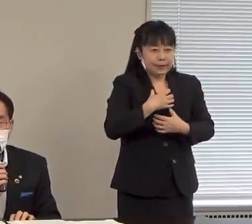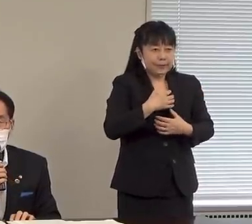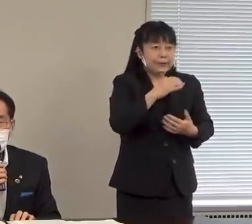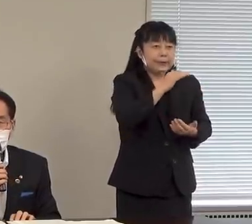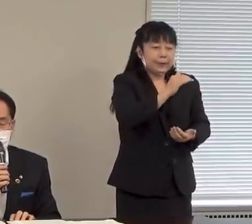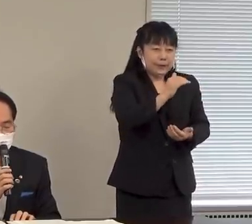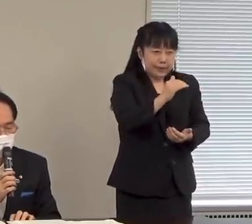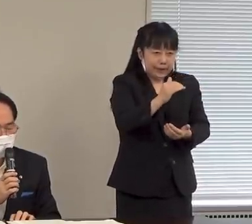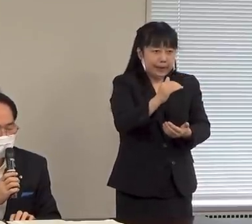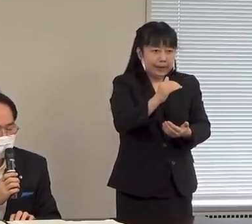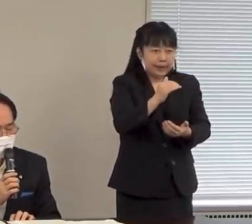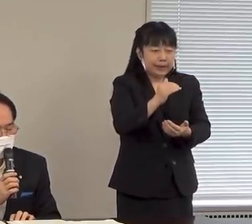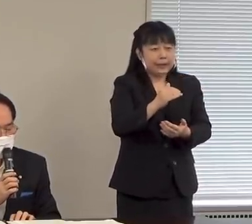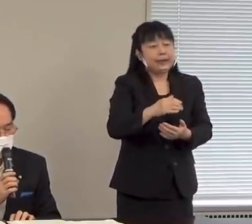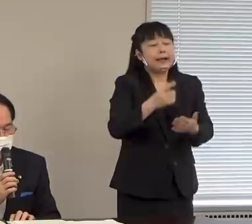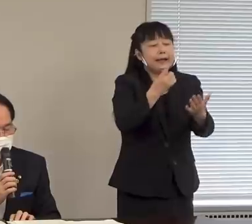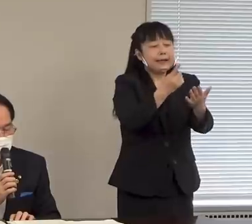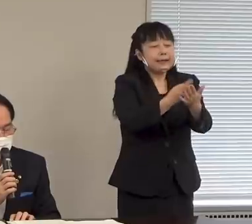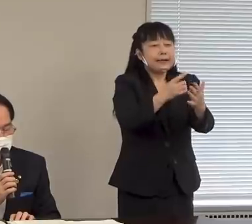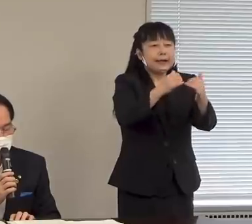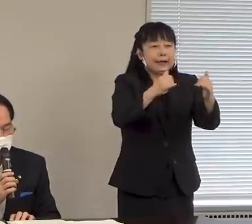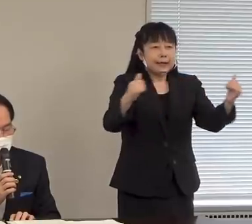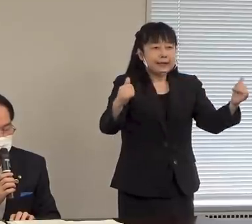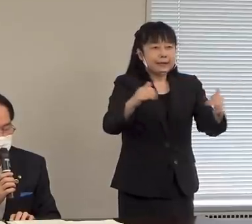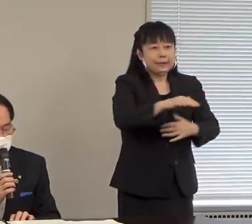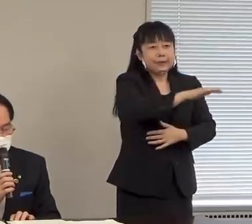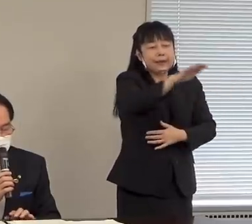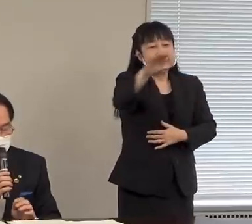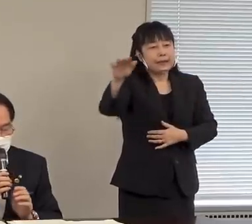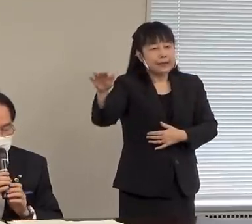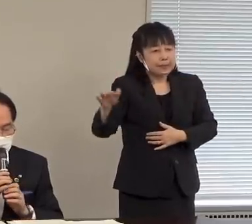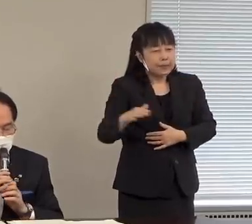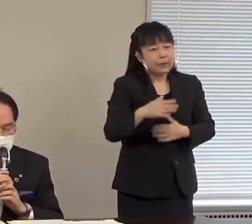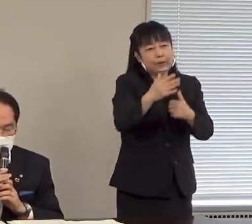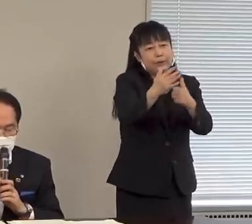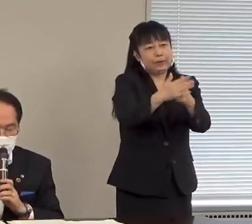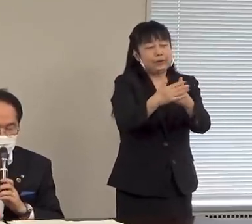様にもご協力をお願いするもので、あります。